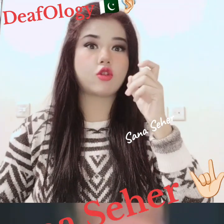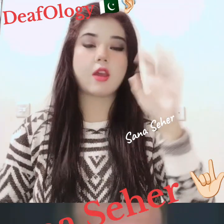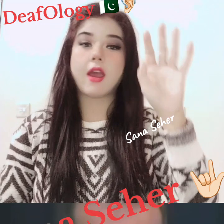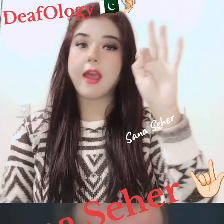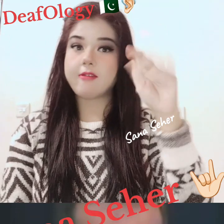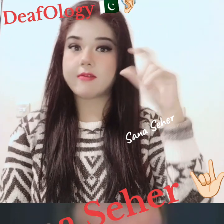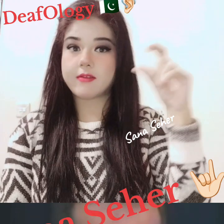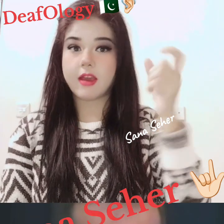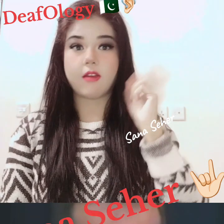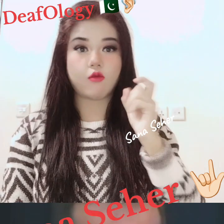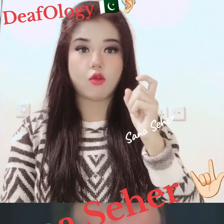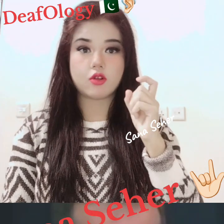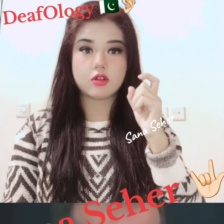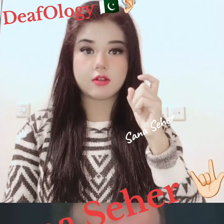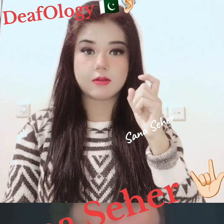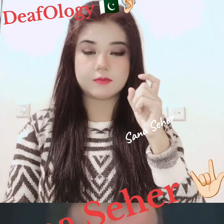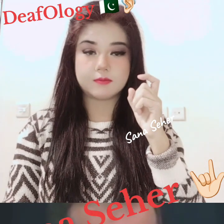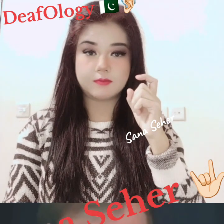کا.